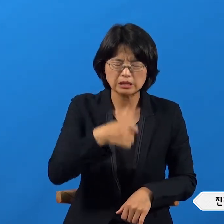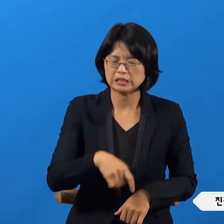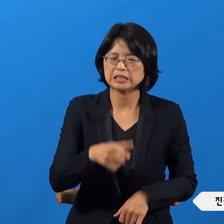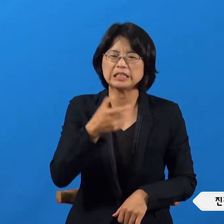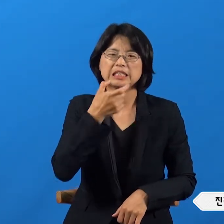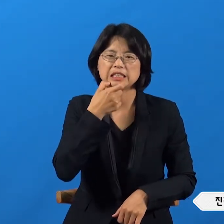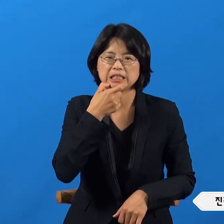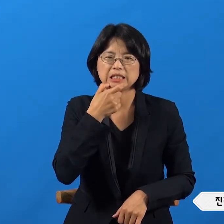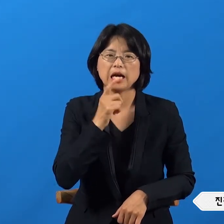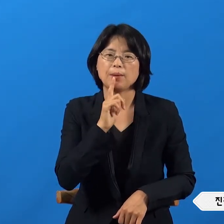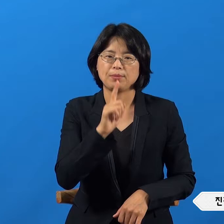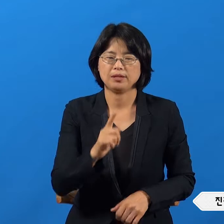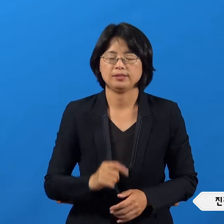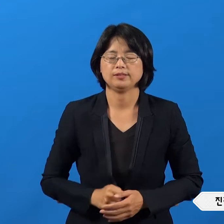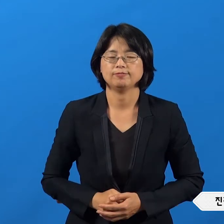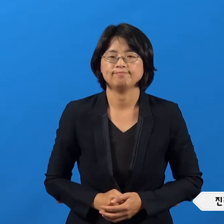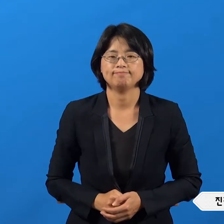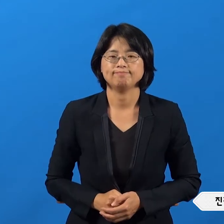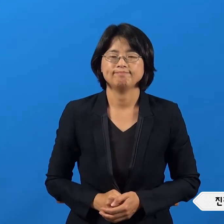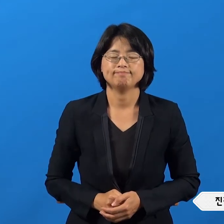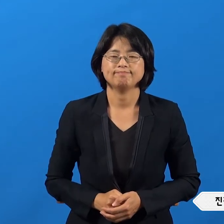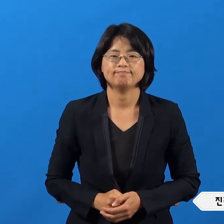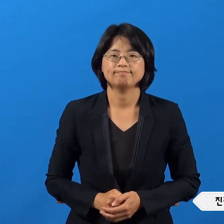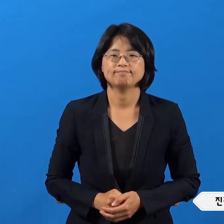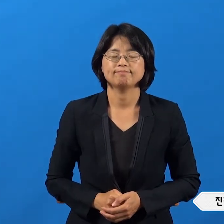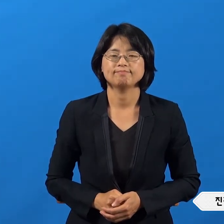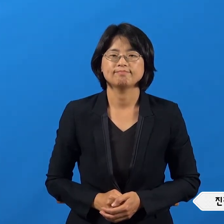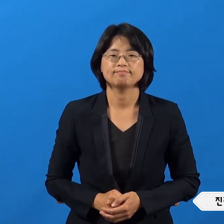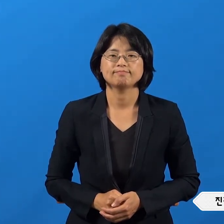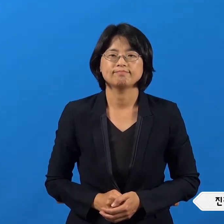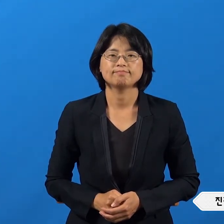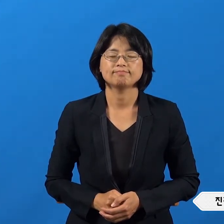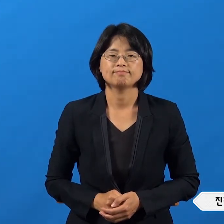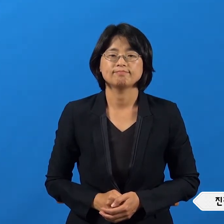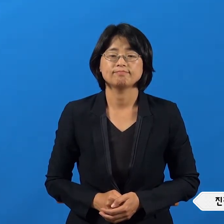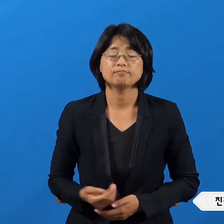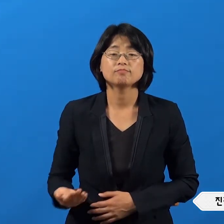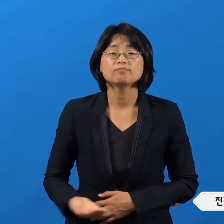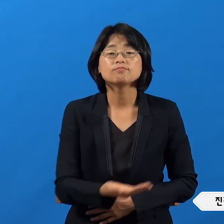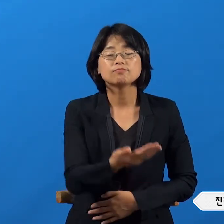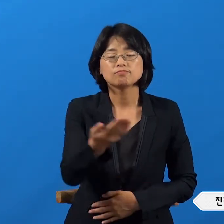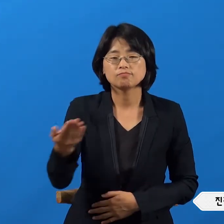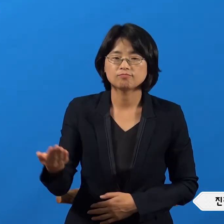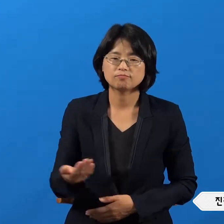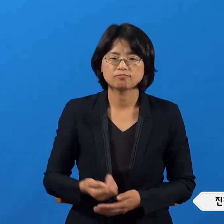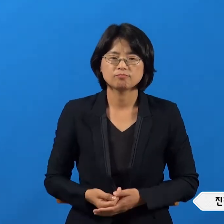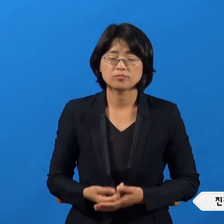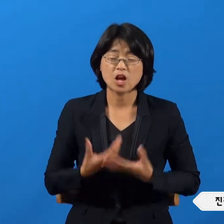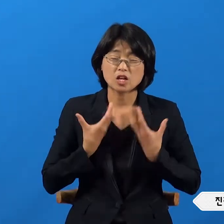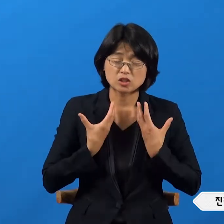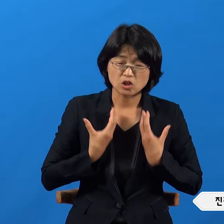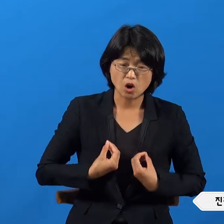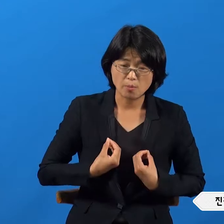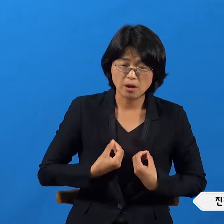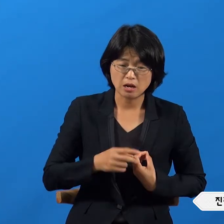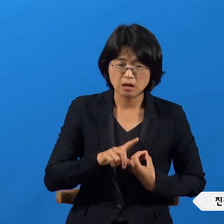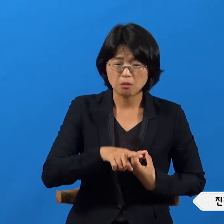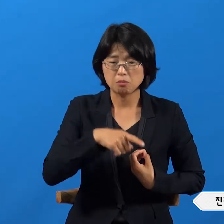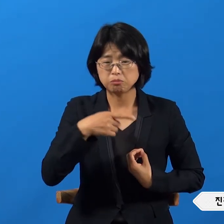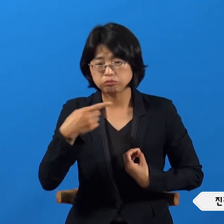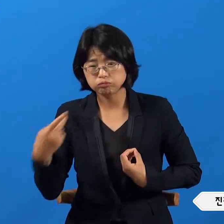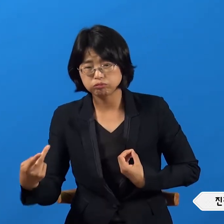하매. 사랑하는 여러분, 절망이 원망으로 바뀝니다. 내 낙심이